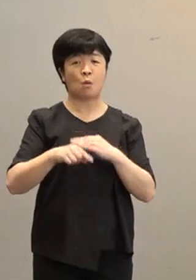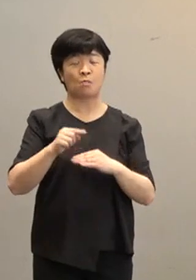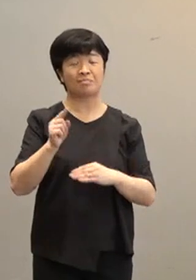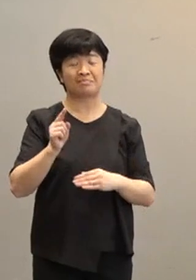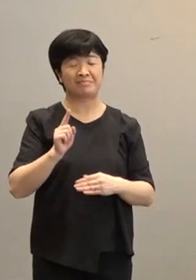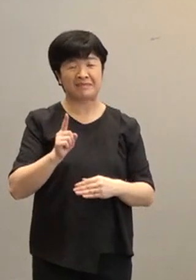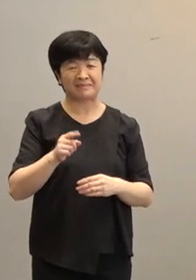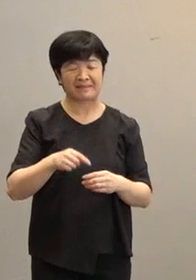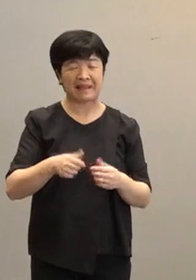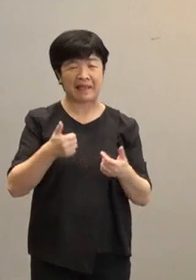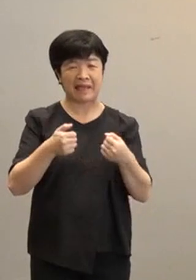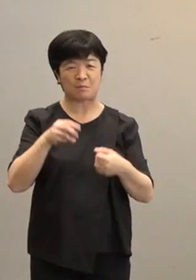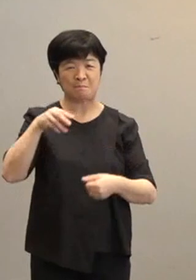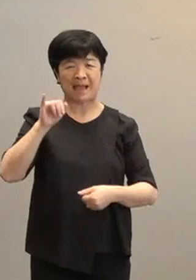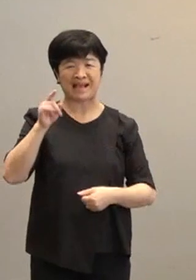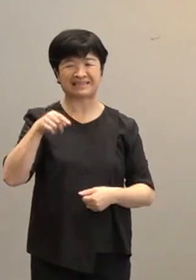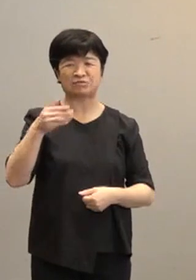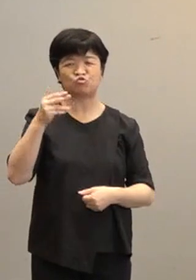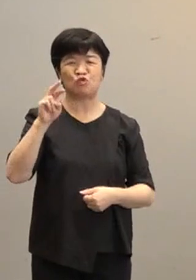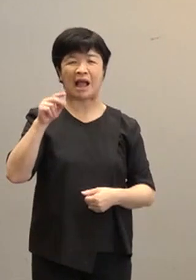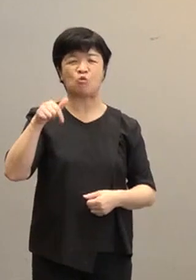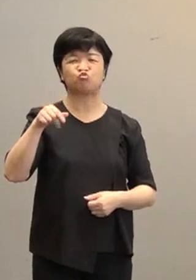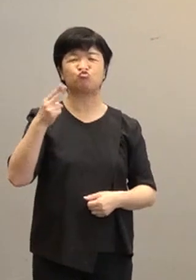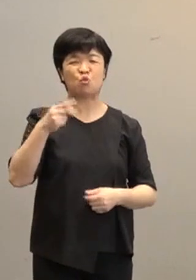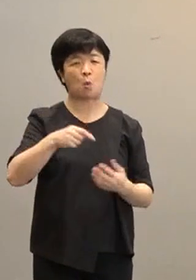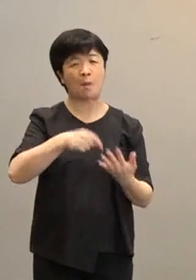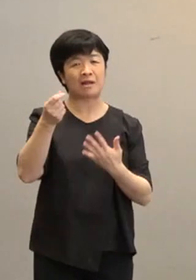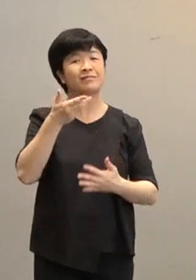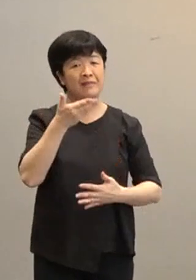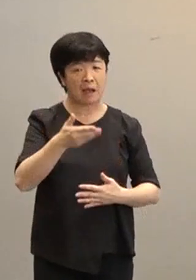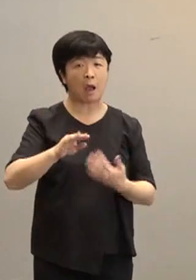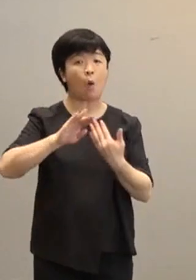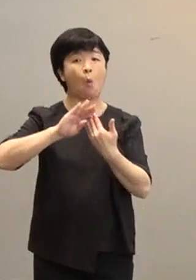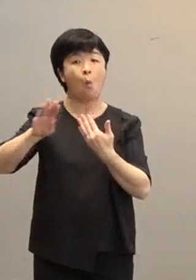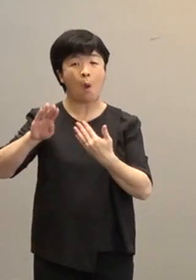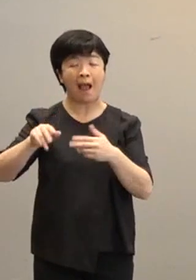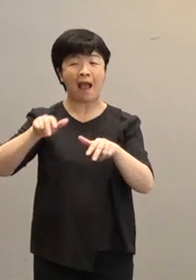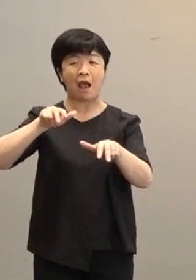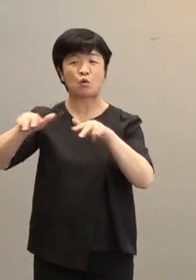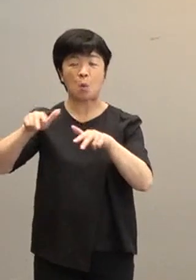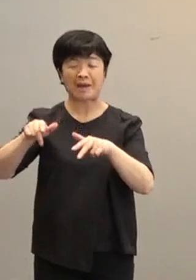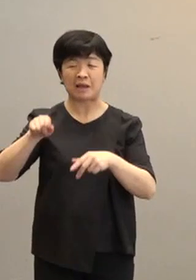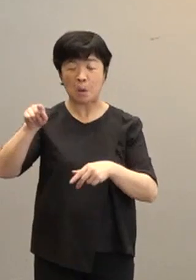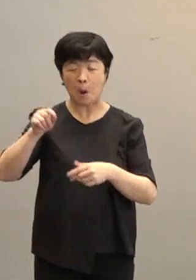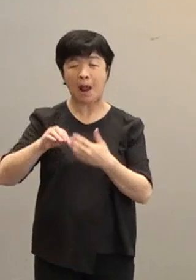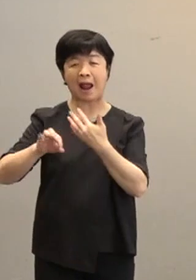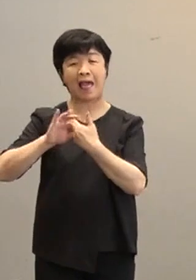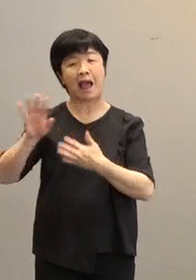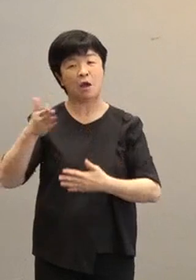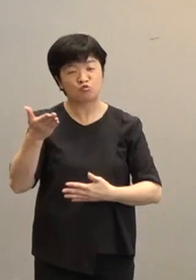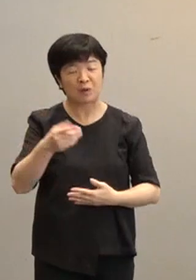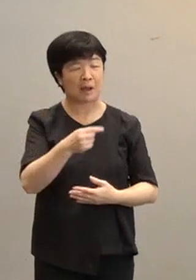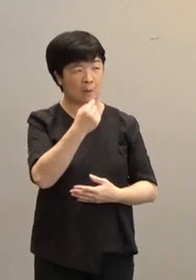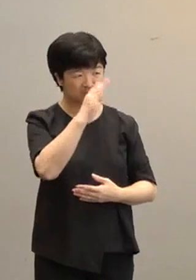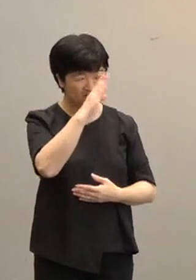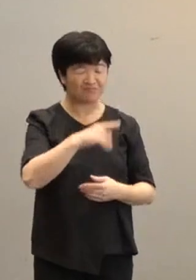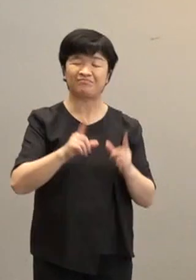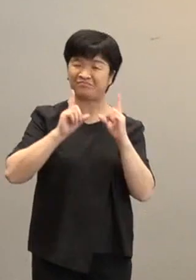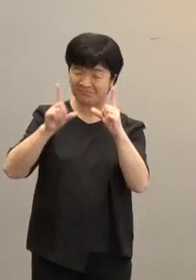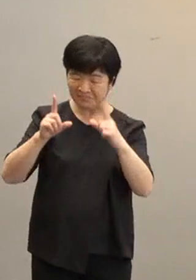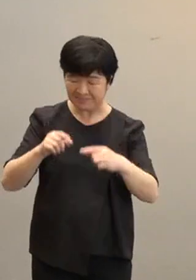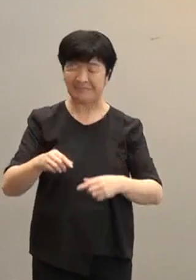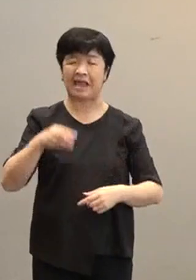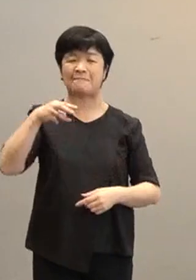はい、なんか他の自治体で似たようなコンテストがあるのか、はい、もし分かれば教えてください。 はい、やっぱりそのマインクラフトっていうの